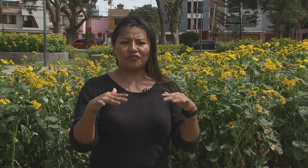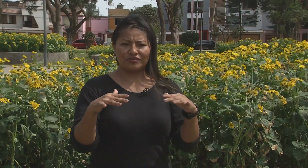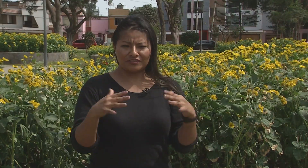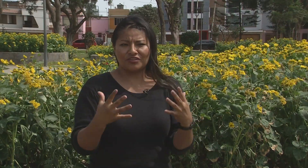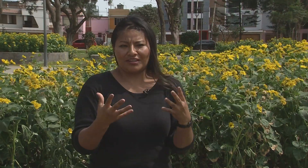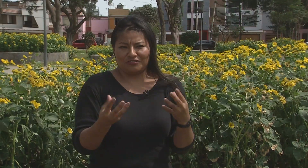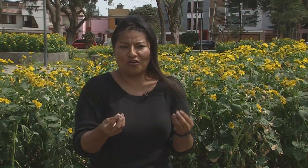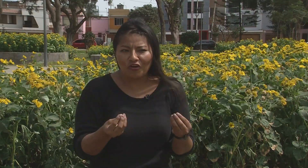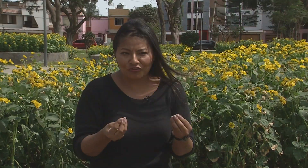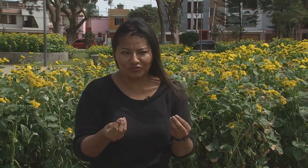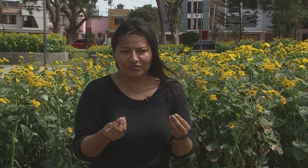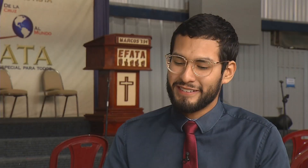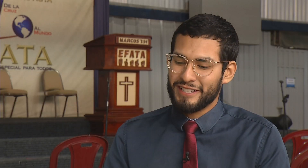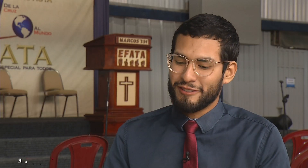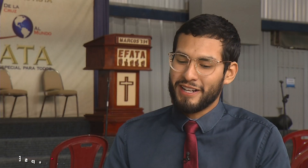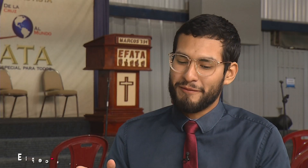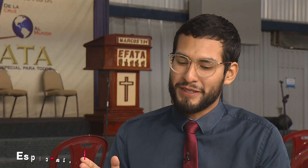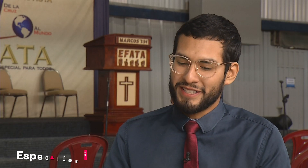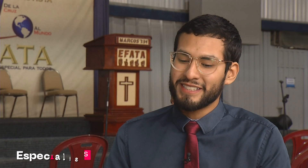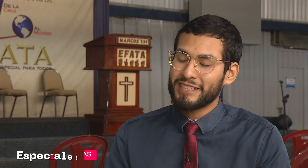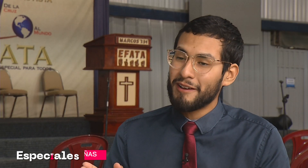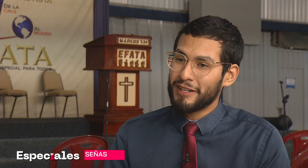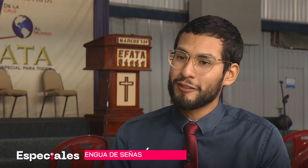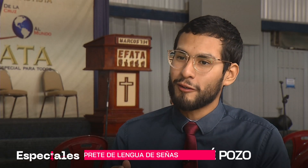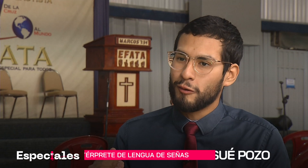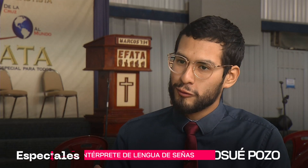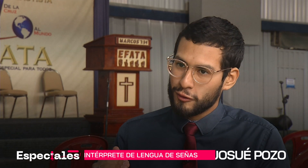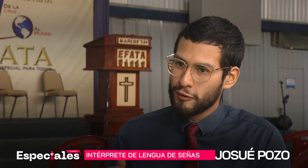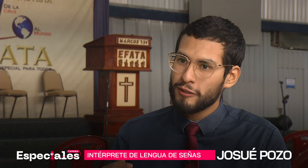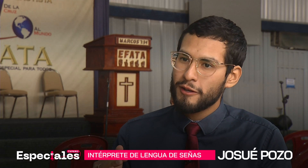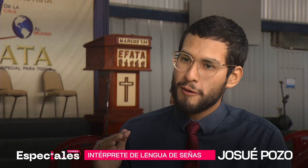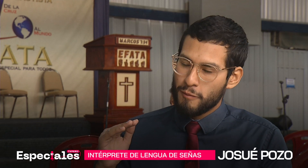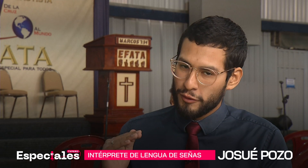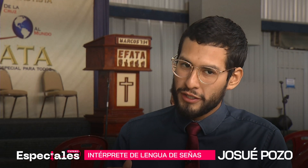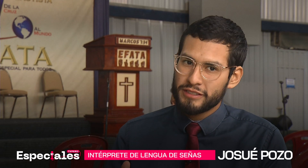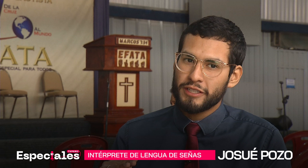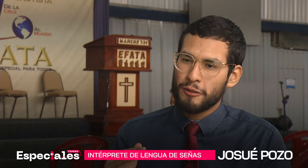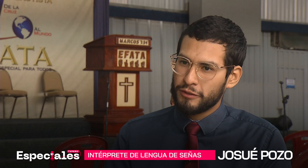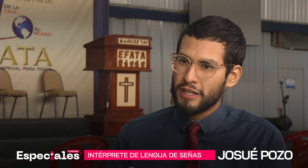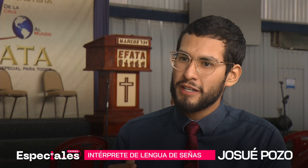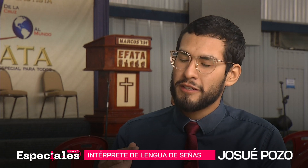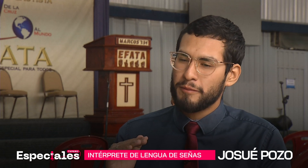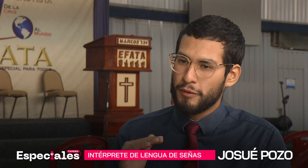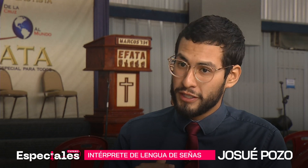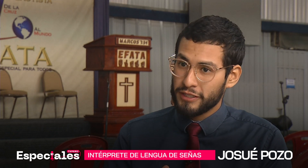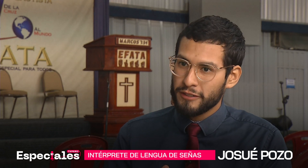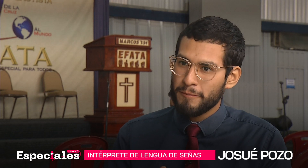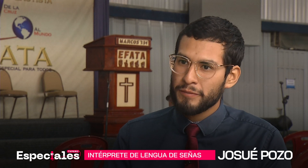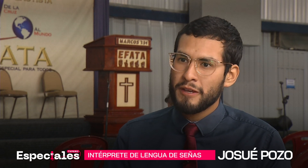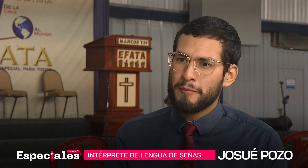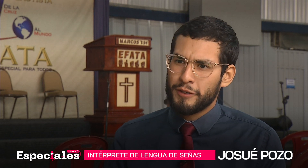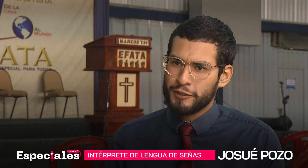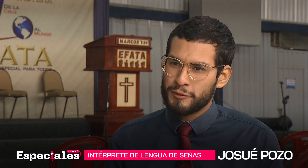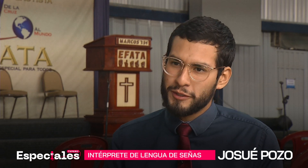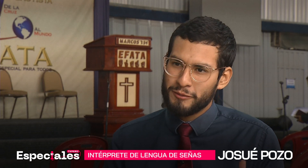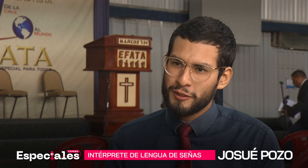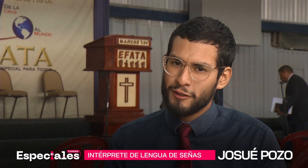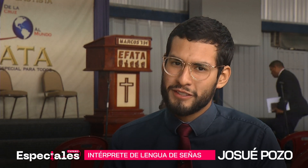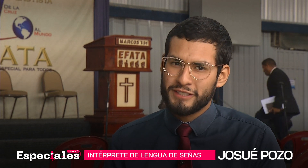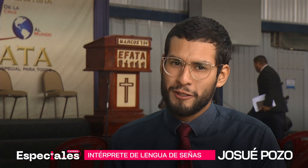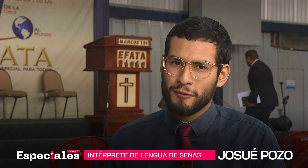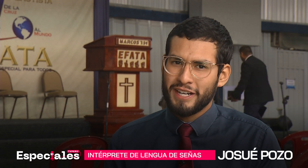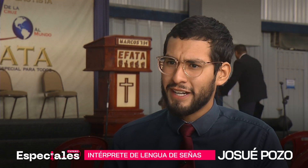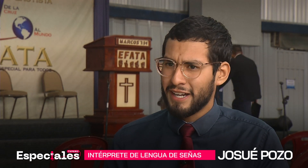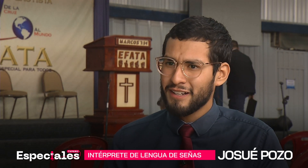que ver el contexto del enojo, ¿no? De hecho, la presidenta estaba hablando con un tono muy neutral y político, pero después